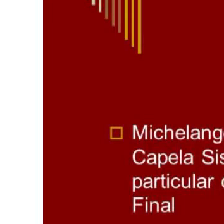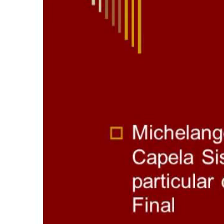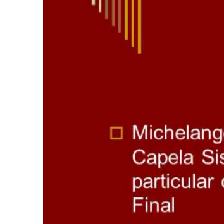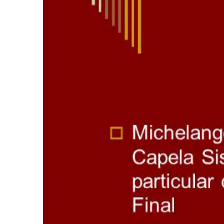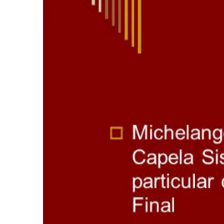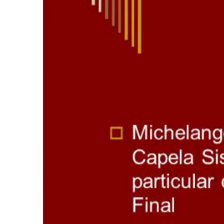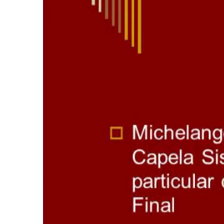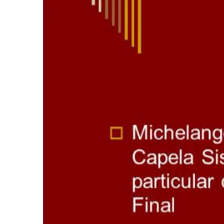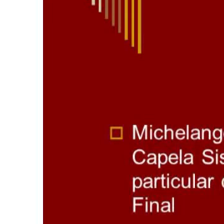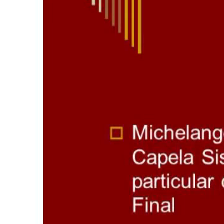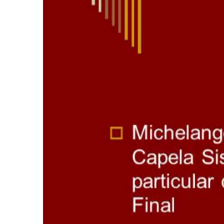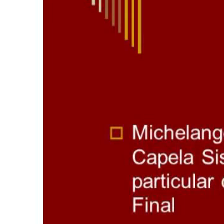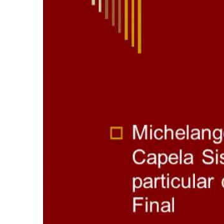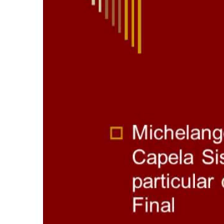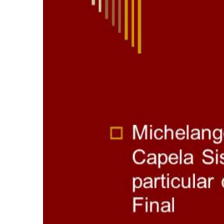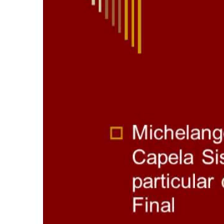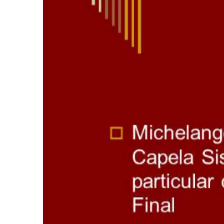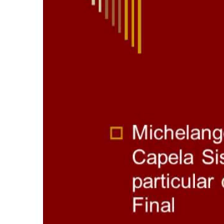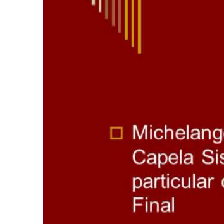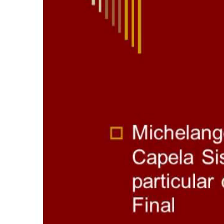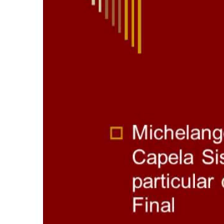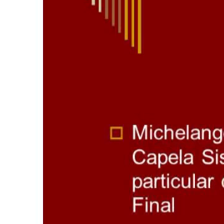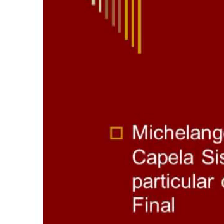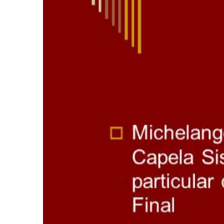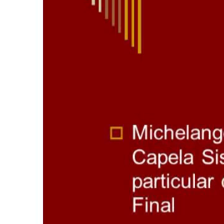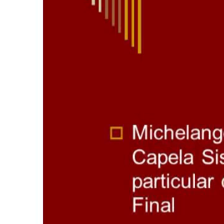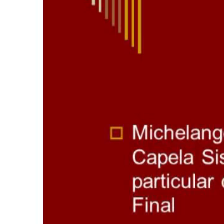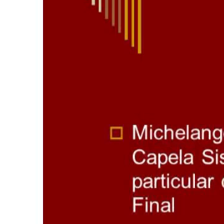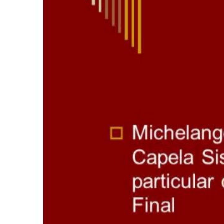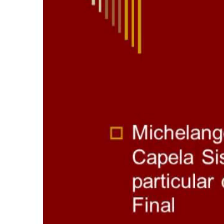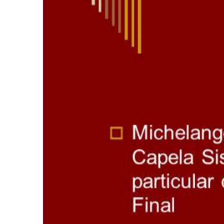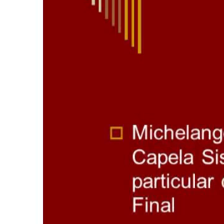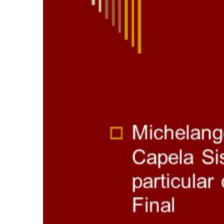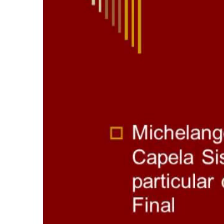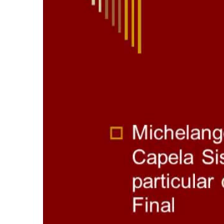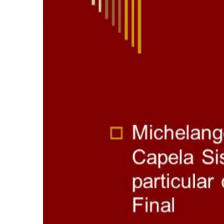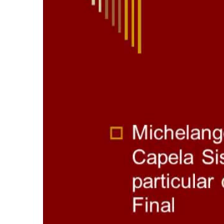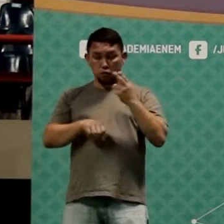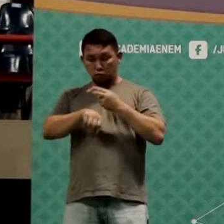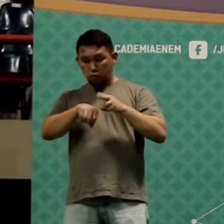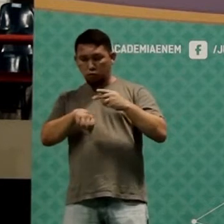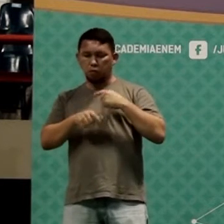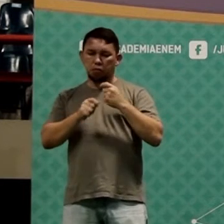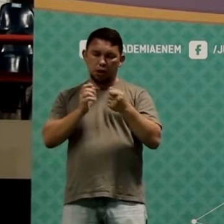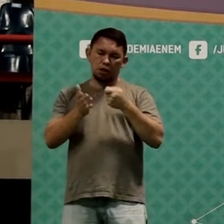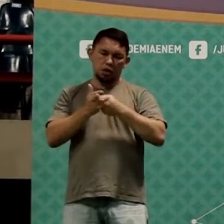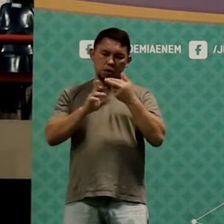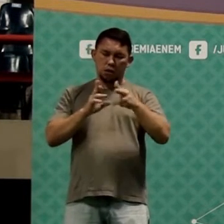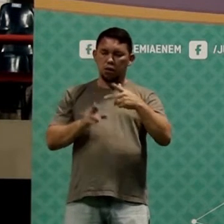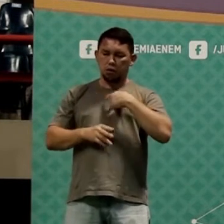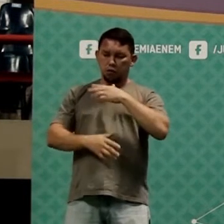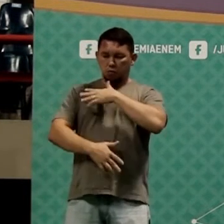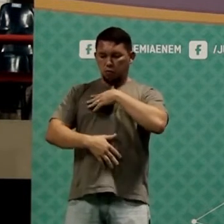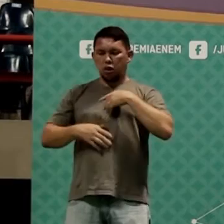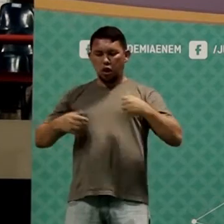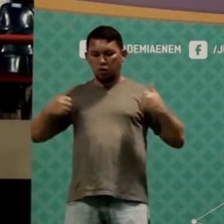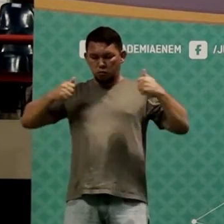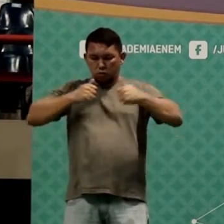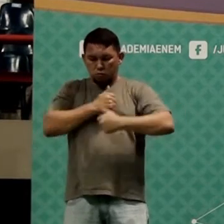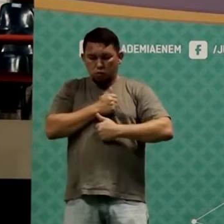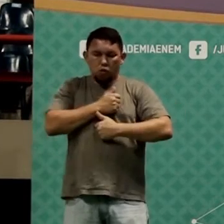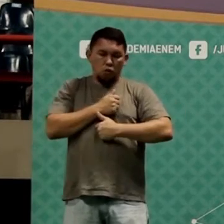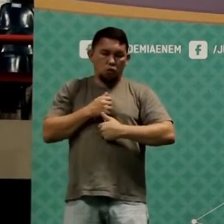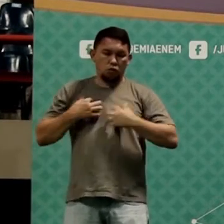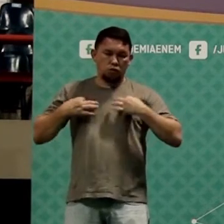Deus, ali no dia do juízo final, nu. Mas ele foi obrigado a colocar vestes sobre Deus. Esse quadro, ele